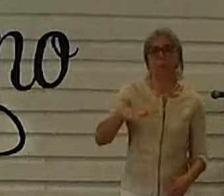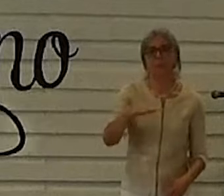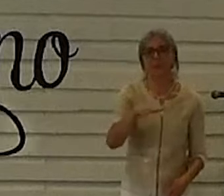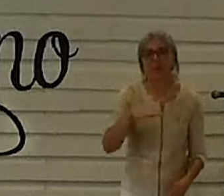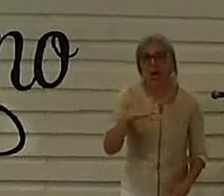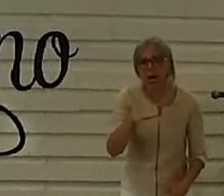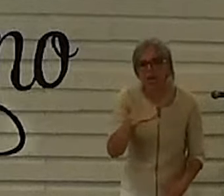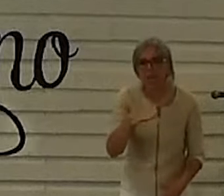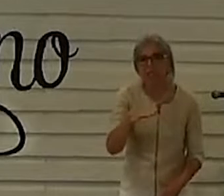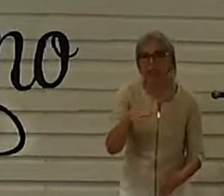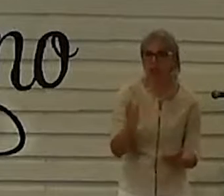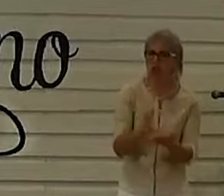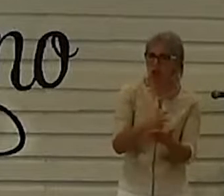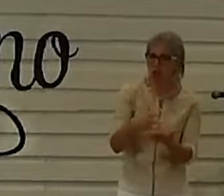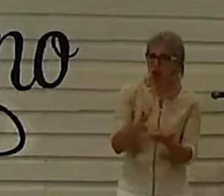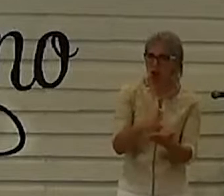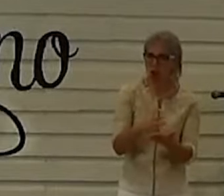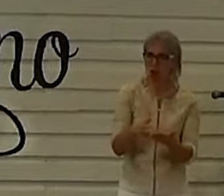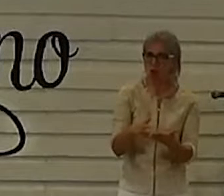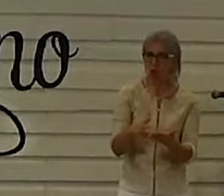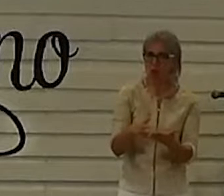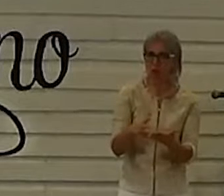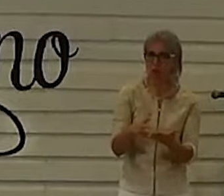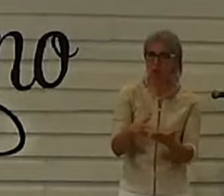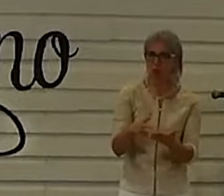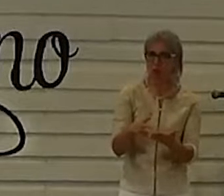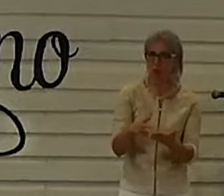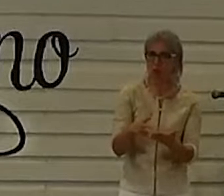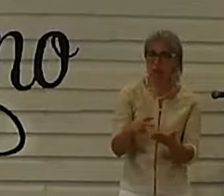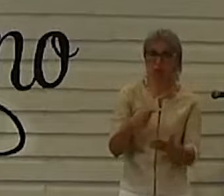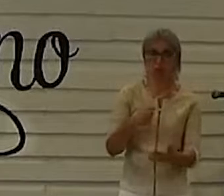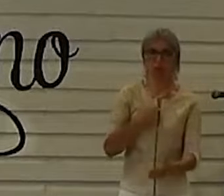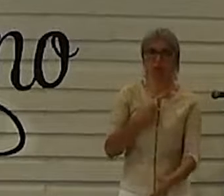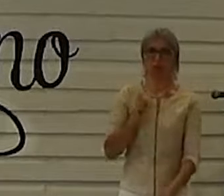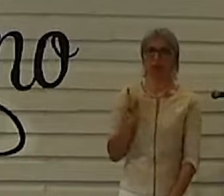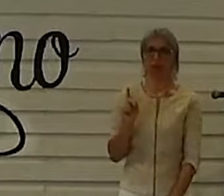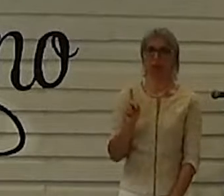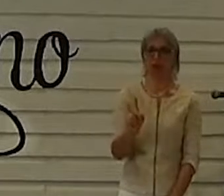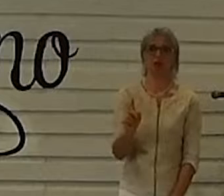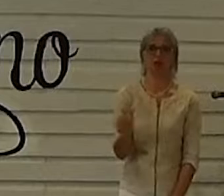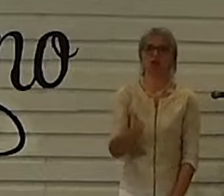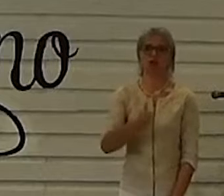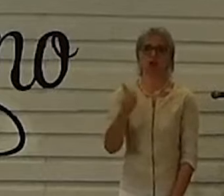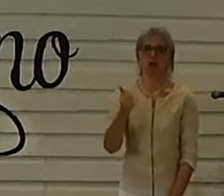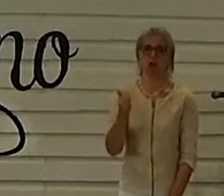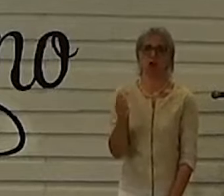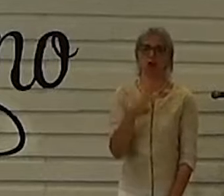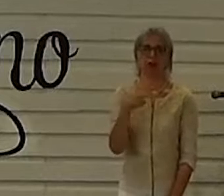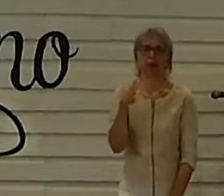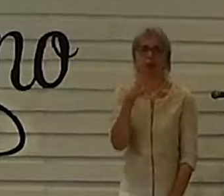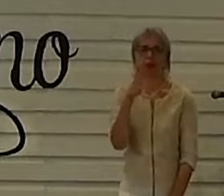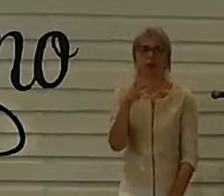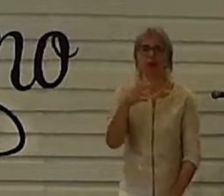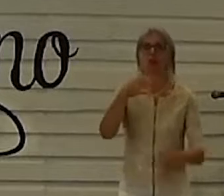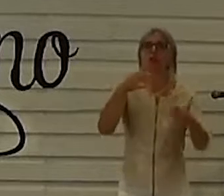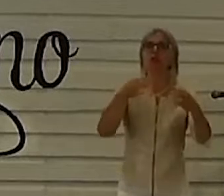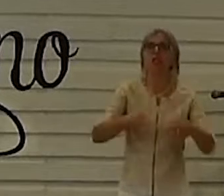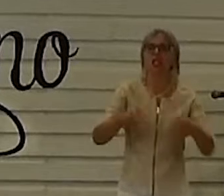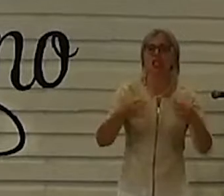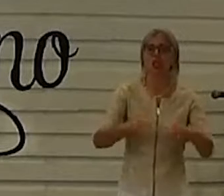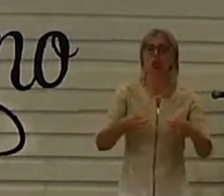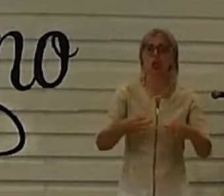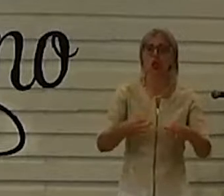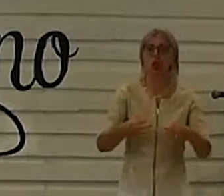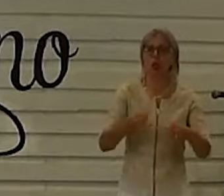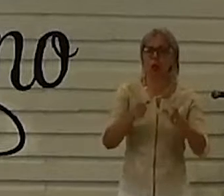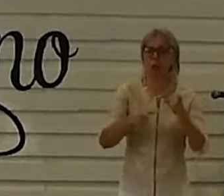c'è uno qua che è un po' strano. Siete d'accordo? Insomma, ma vedere 40